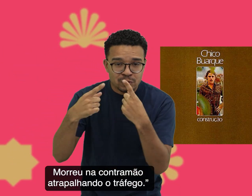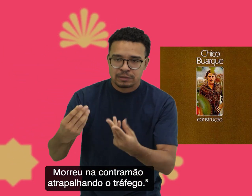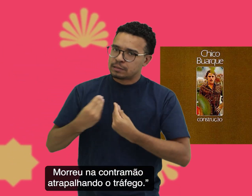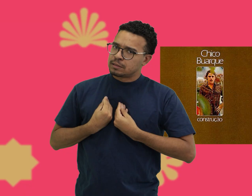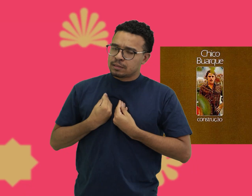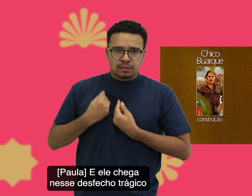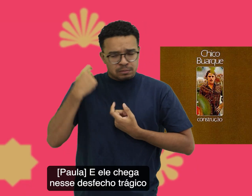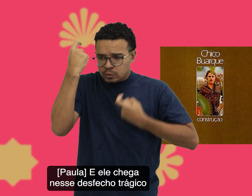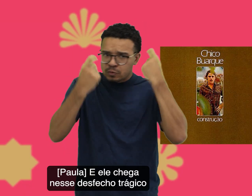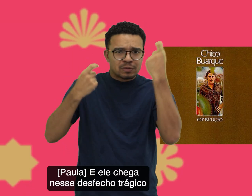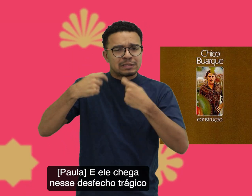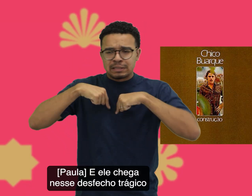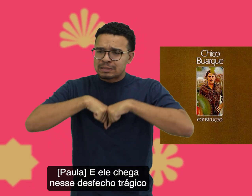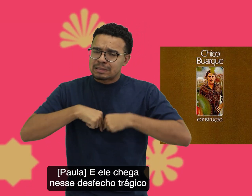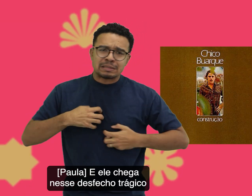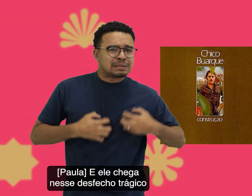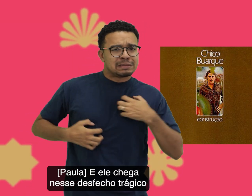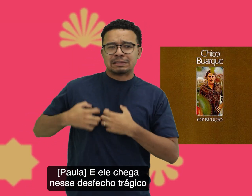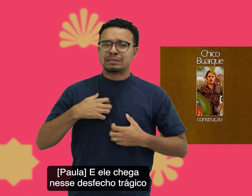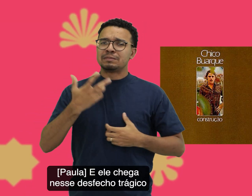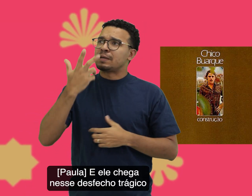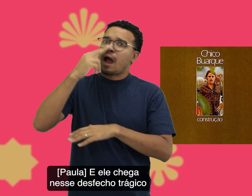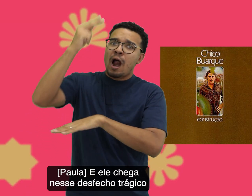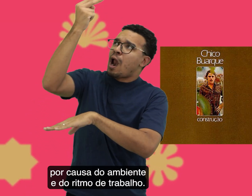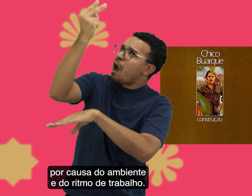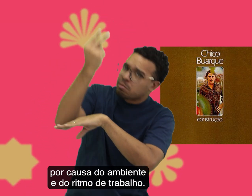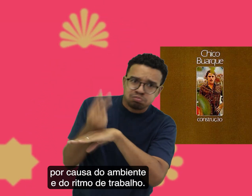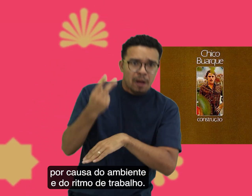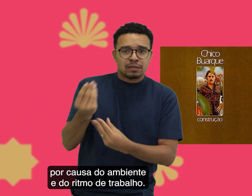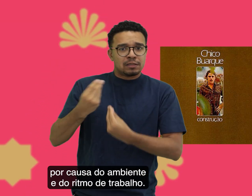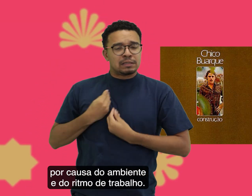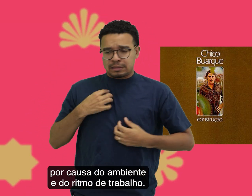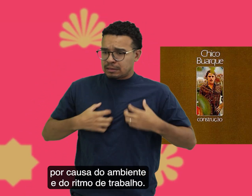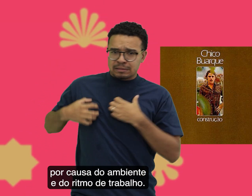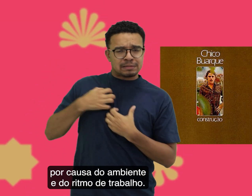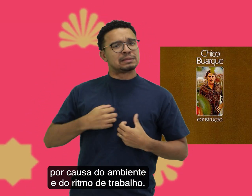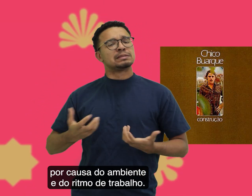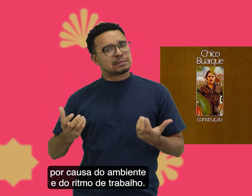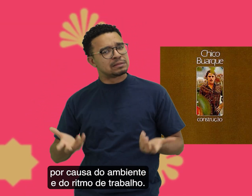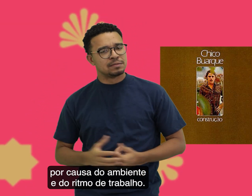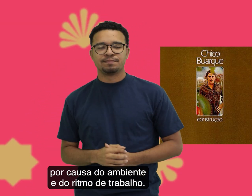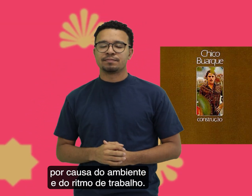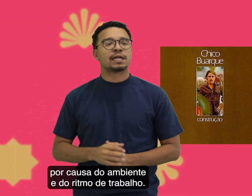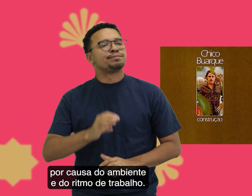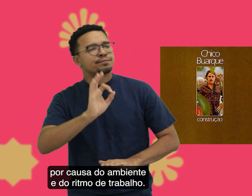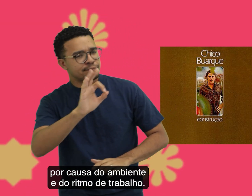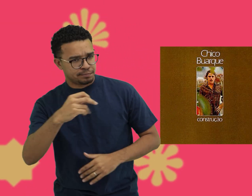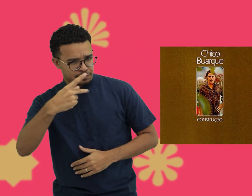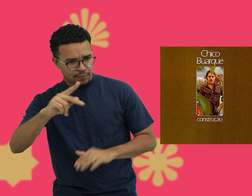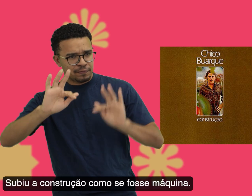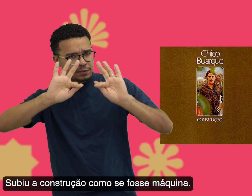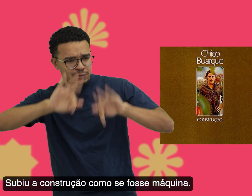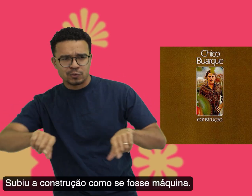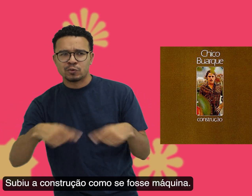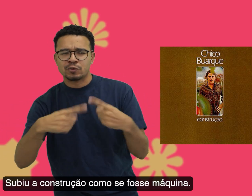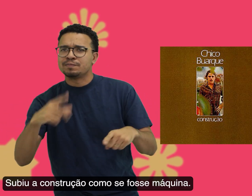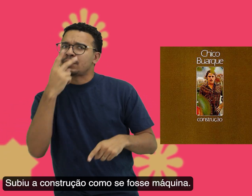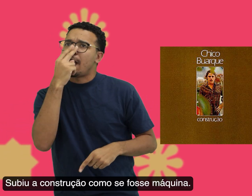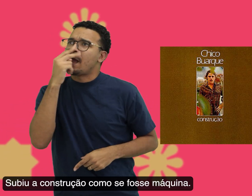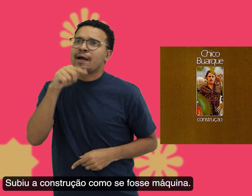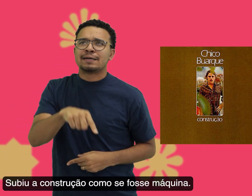contramão atrapalhando o tráfego. E ele chega nesse desfecho trágico por causa do ambiente e do ritmo de